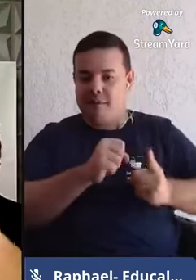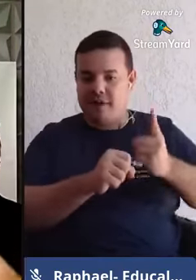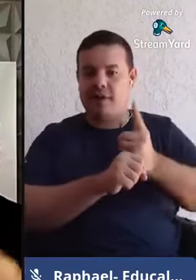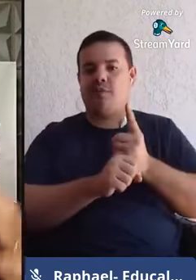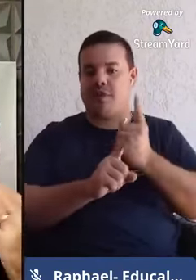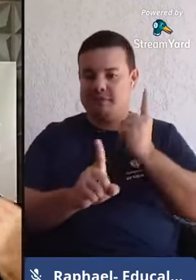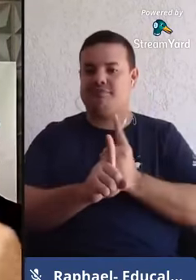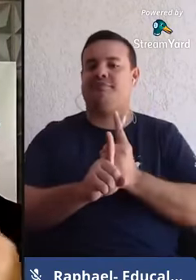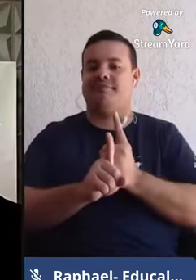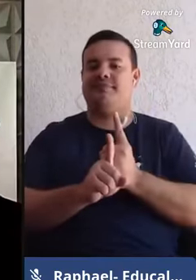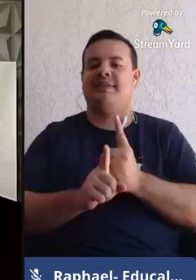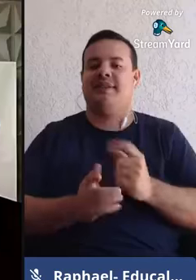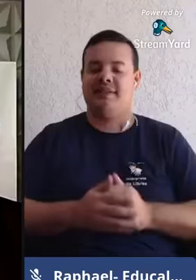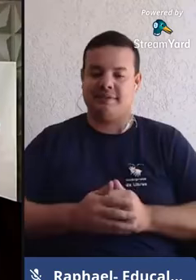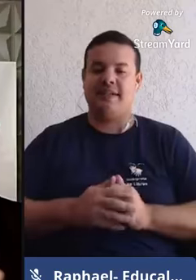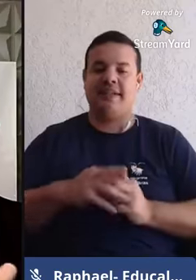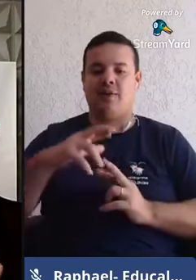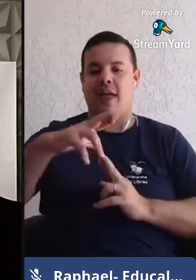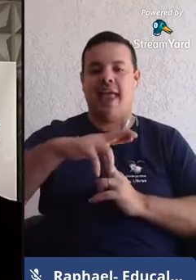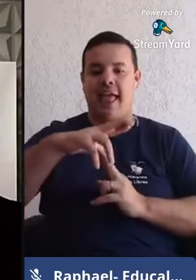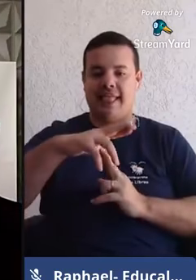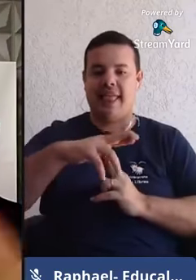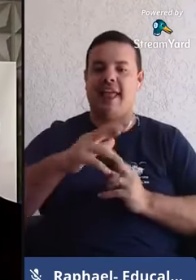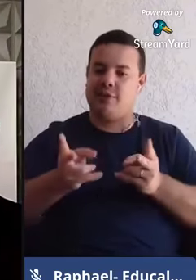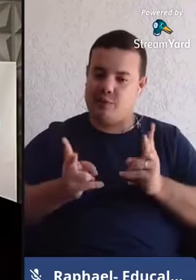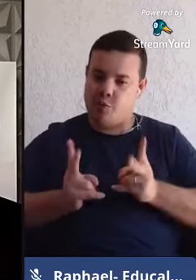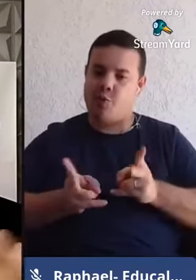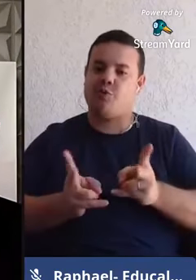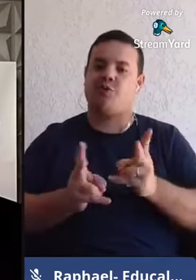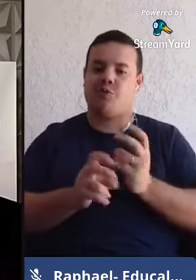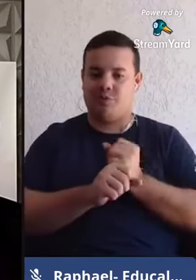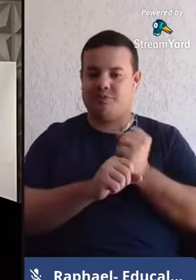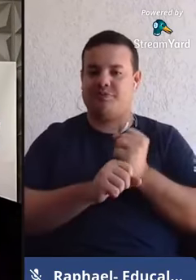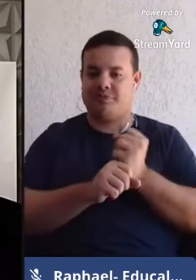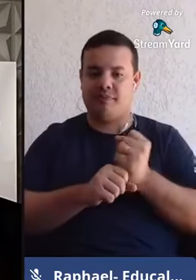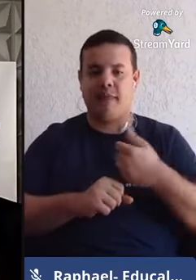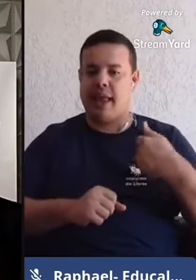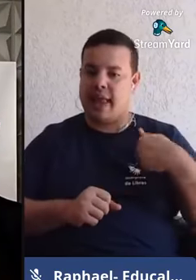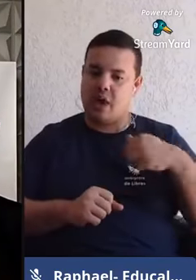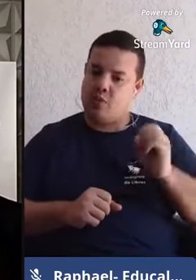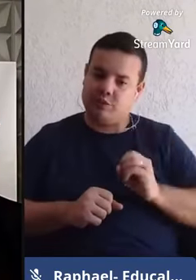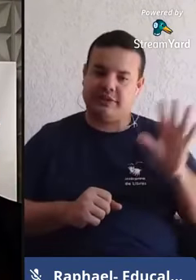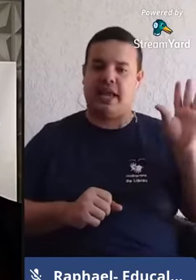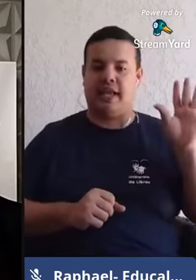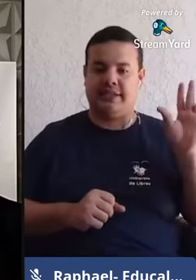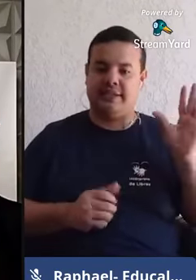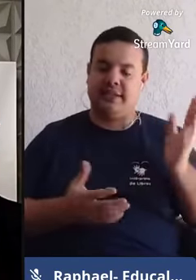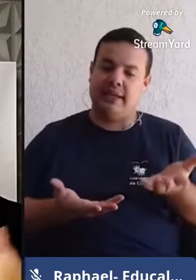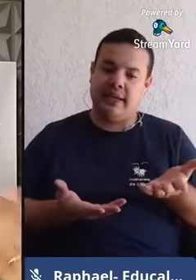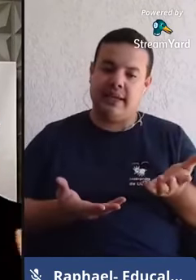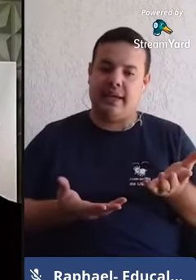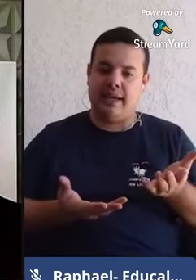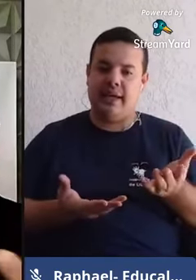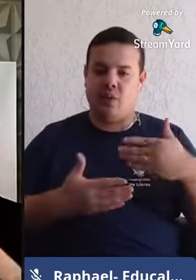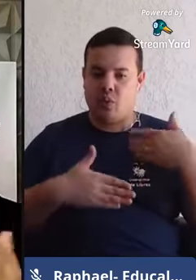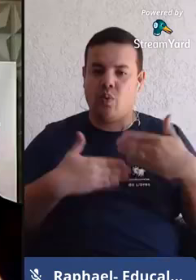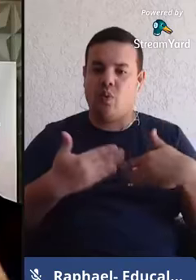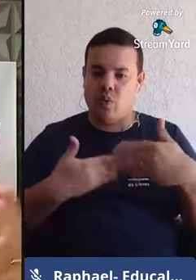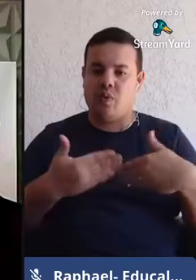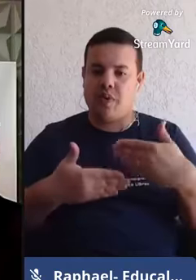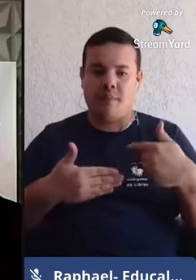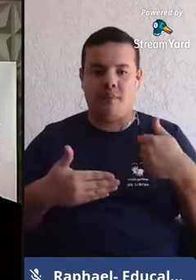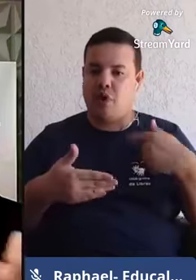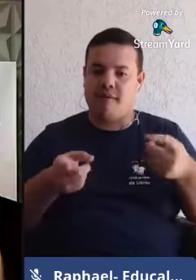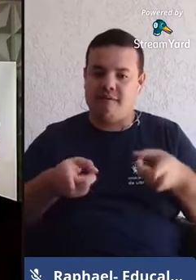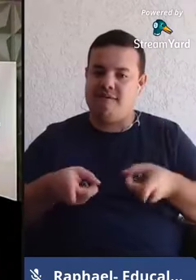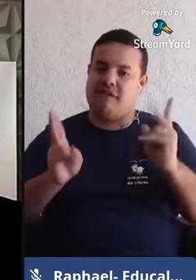E a Reatec seguiu assim por um bom tempo, né? Eu saí da Reatec, a gente teve... eu acabei vendendo, né, a minha parte